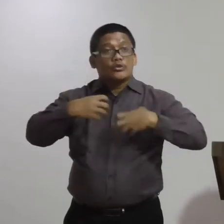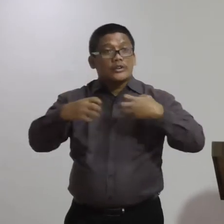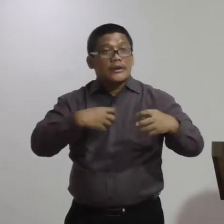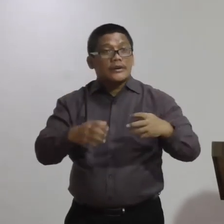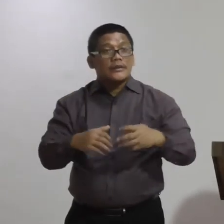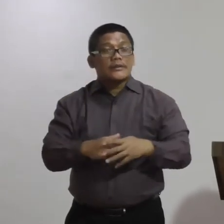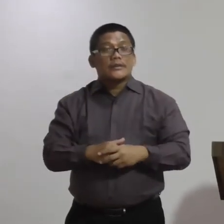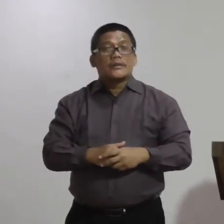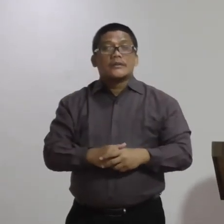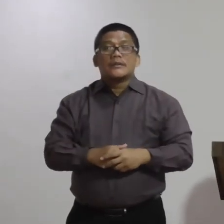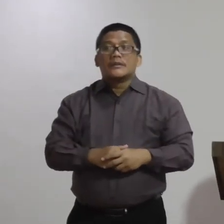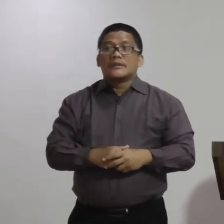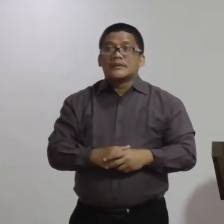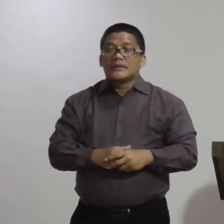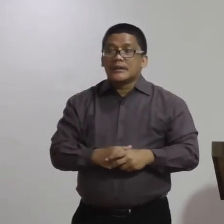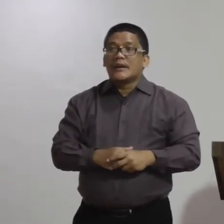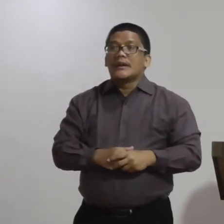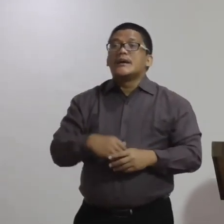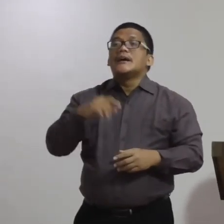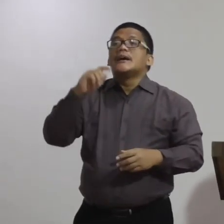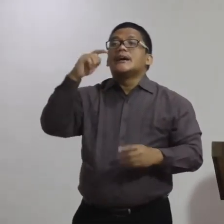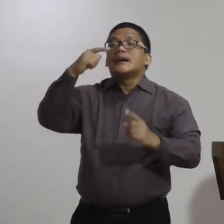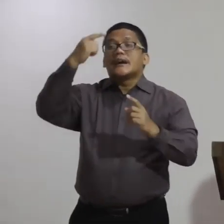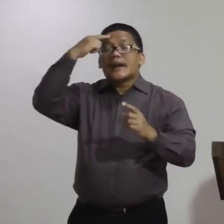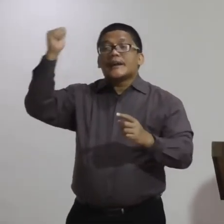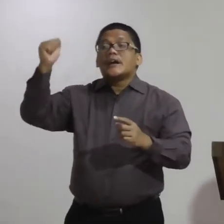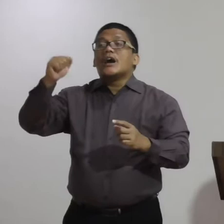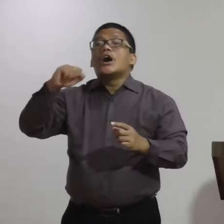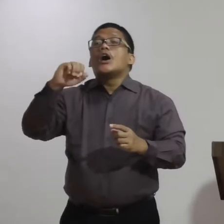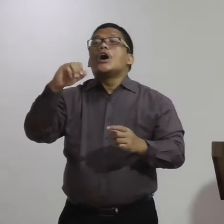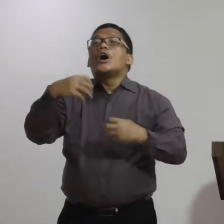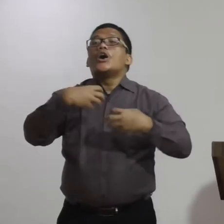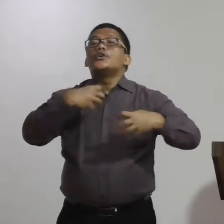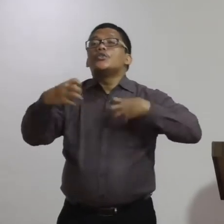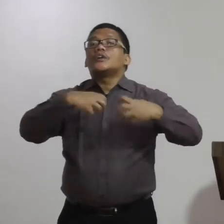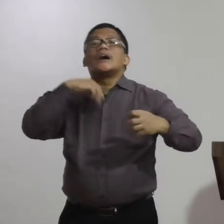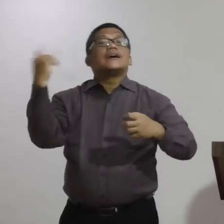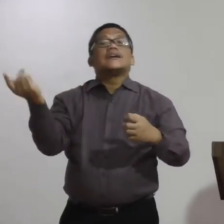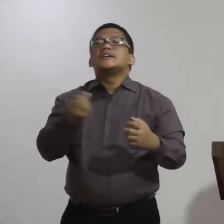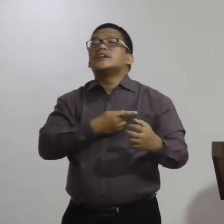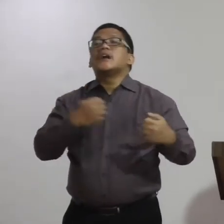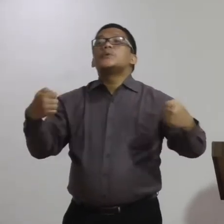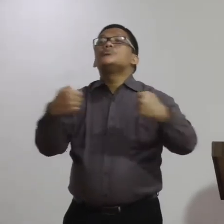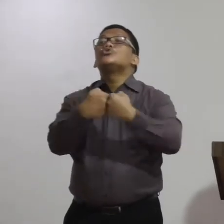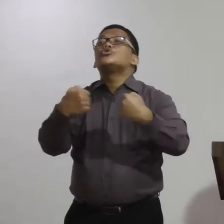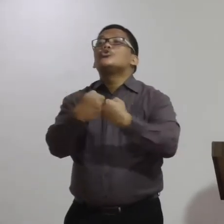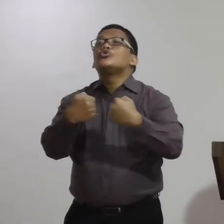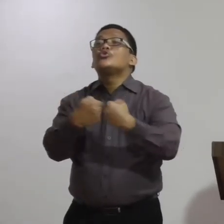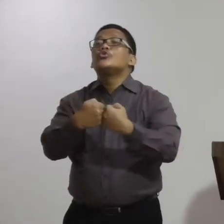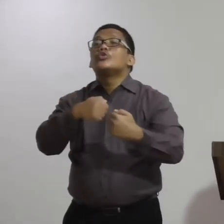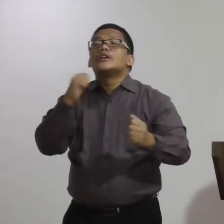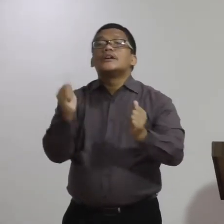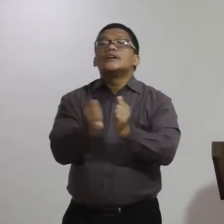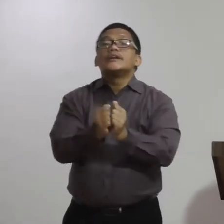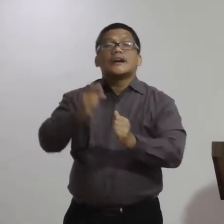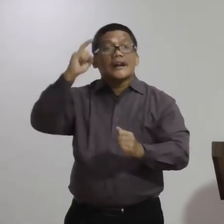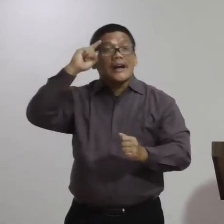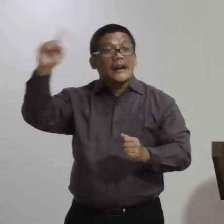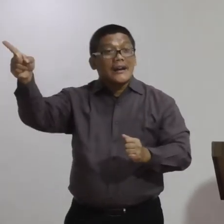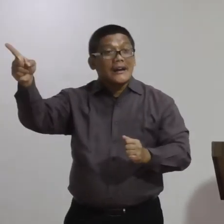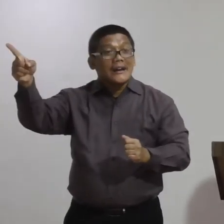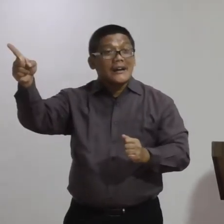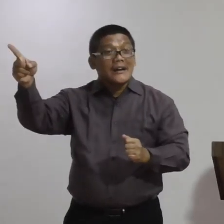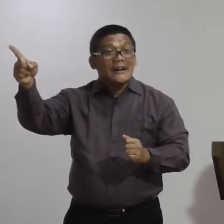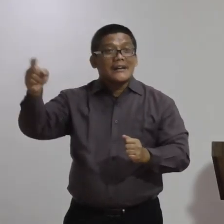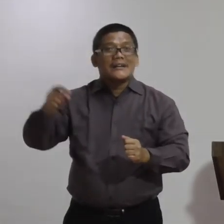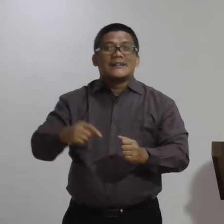tidak dapat memperdamaikan kita dengan karena dosa, Allah adalah secara teologis memberikan vonis yang neraka